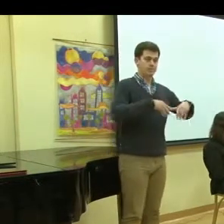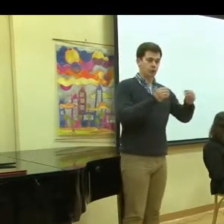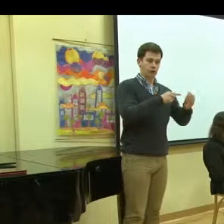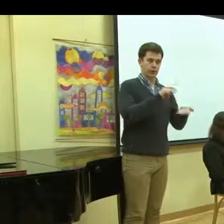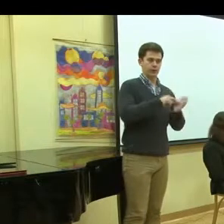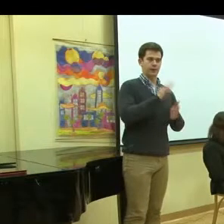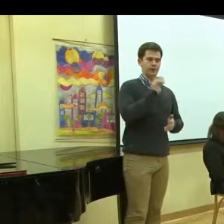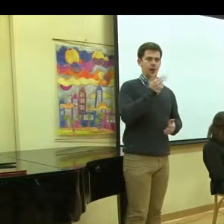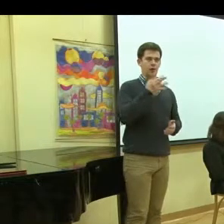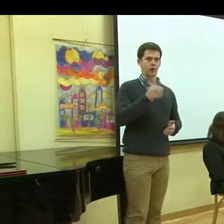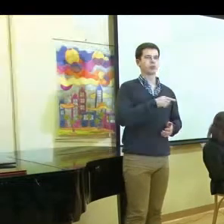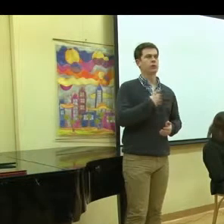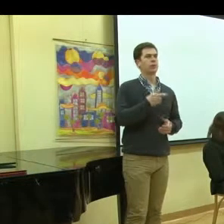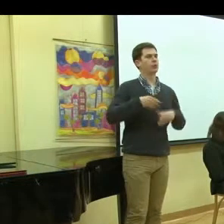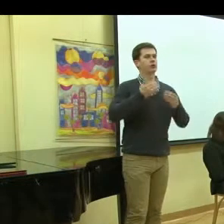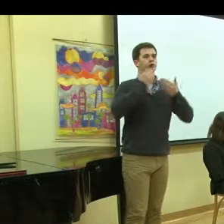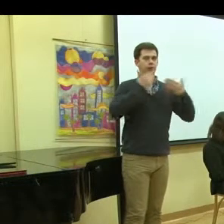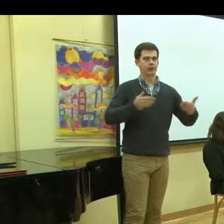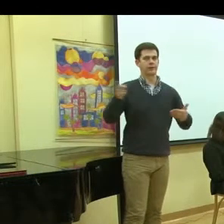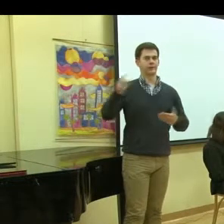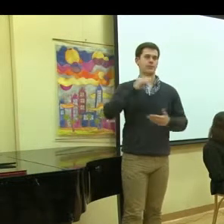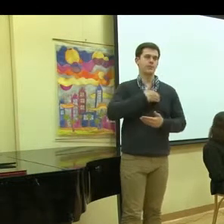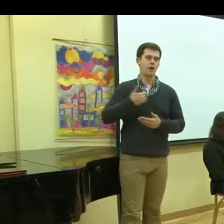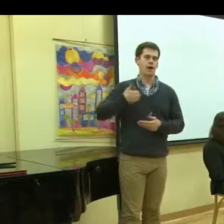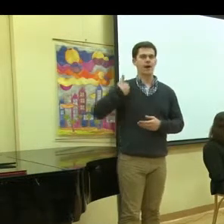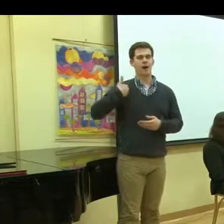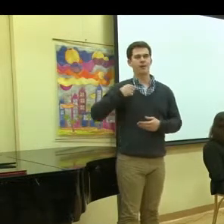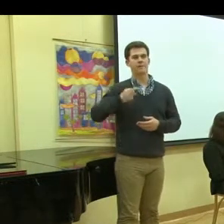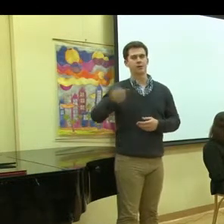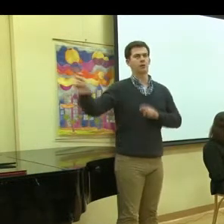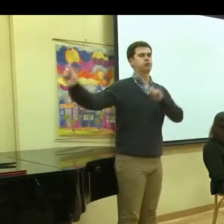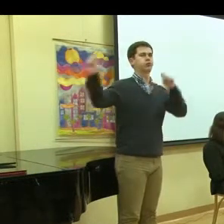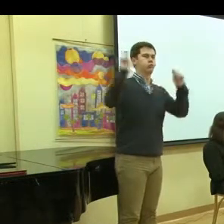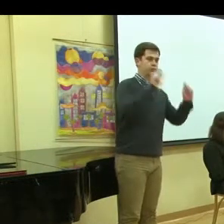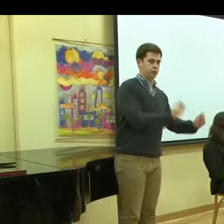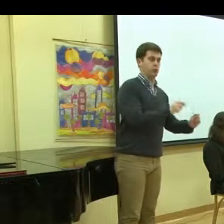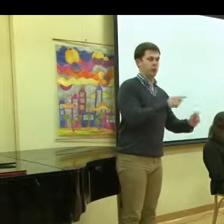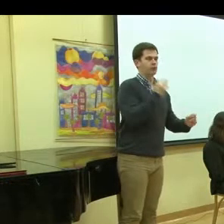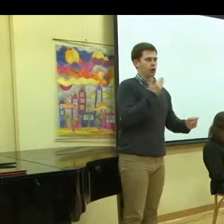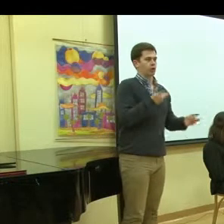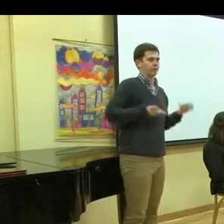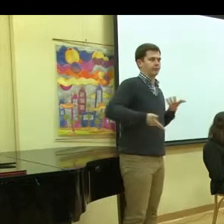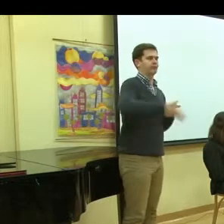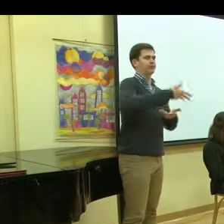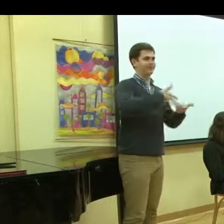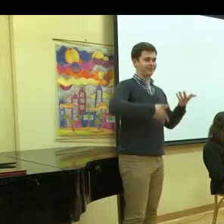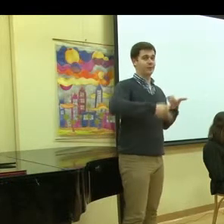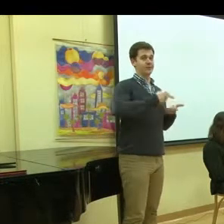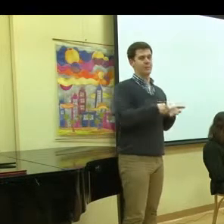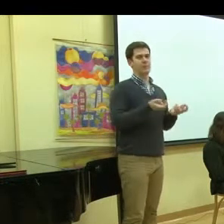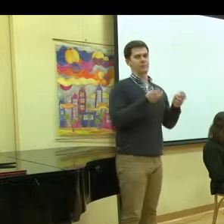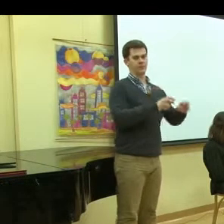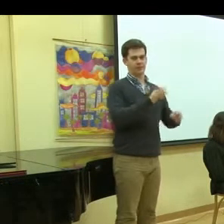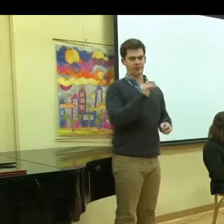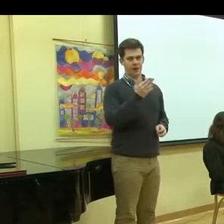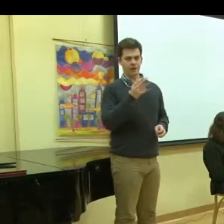naprawdę imigrantów, którzy się pojawiają na terytorium, czy na obszarze Rio de la Plata. Con la cuestión de que el lenguaje de comunicación entre ellos